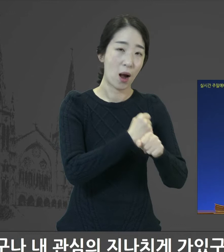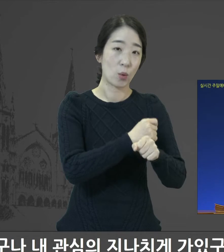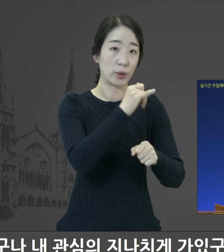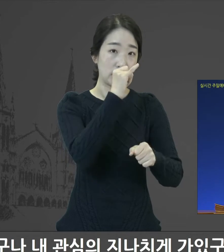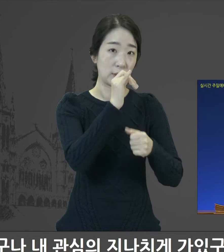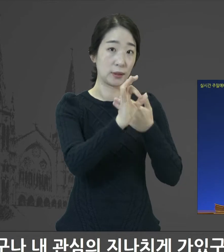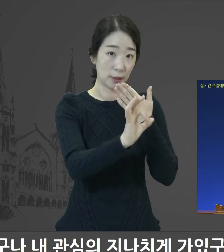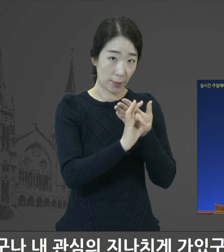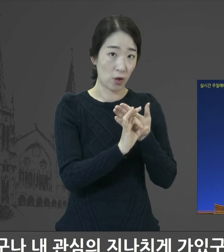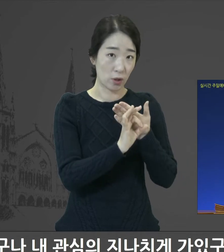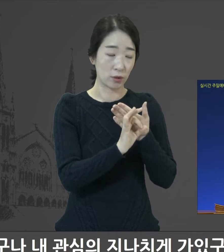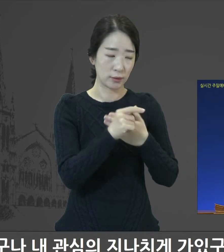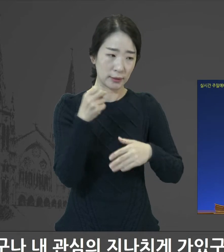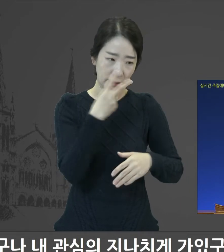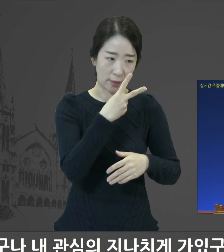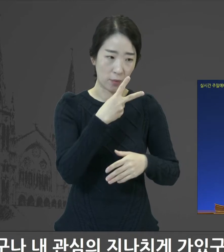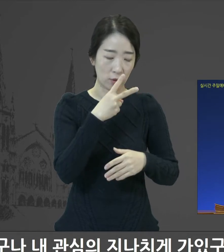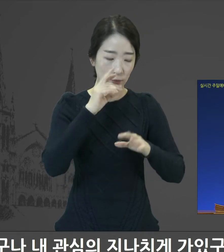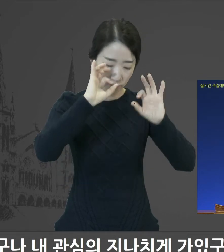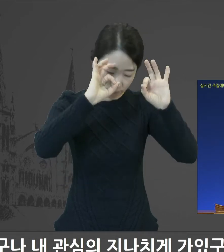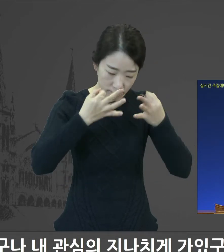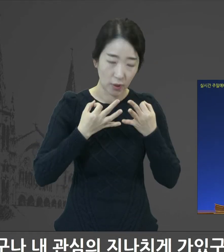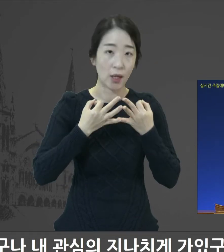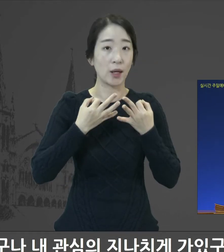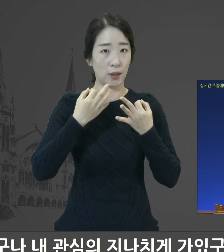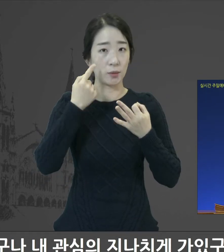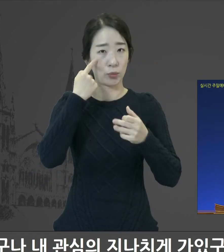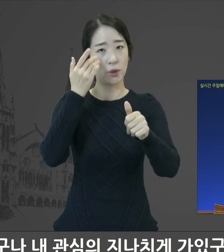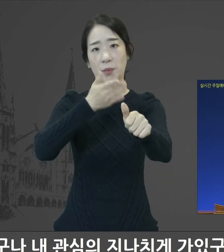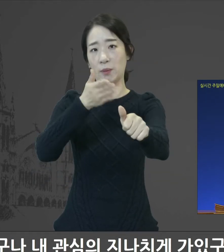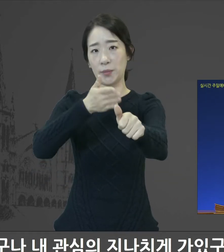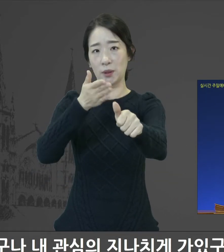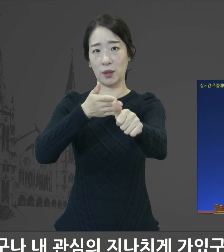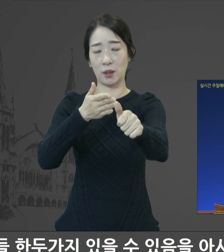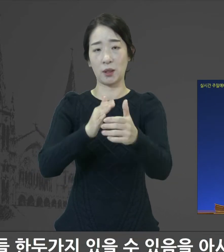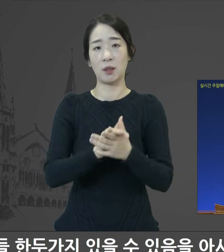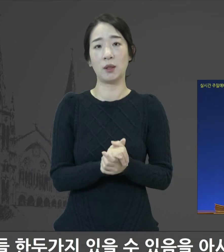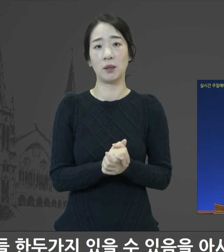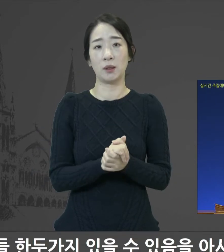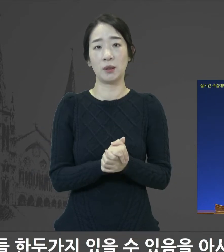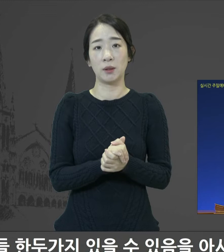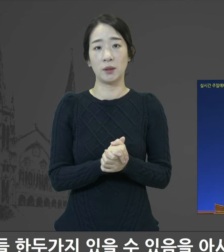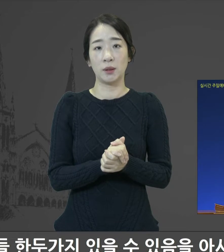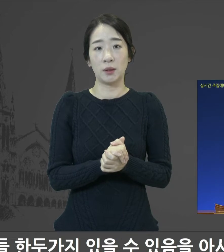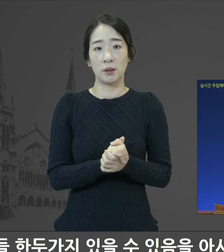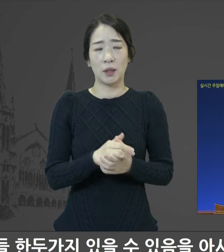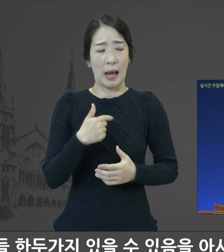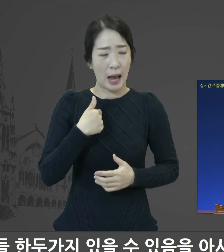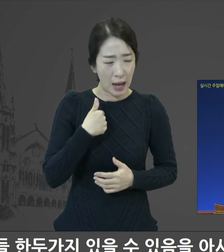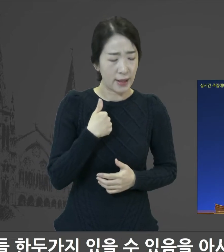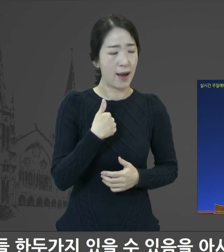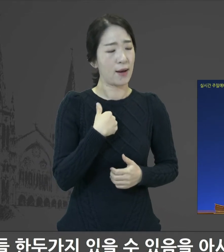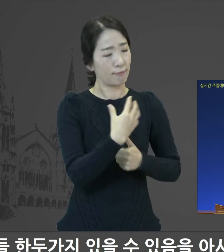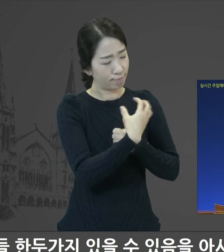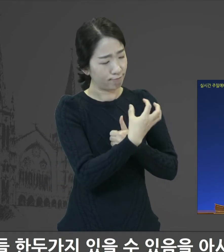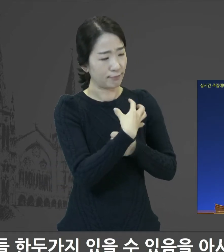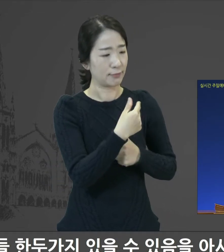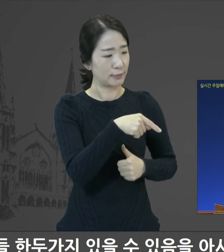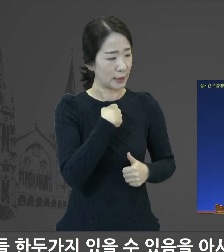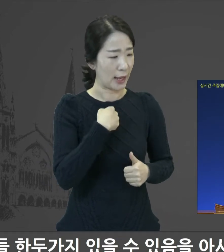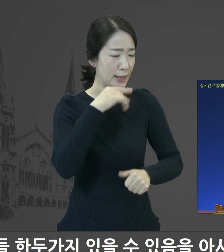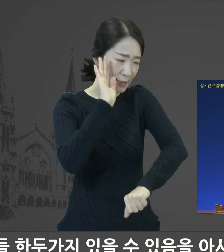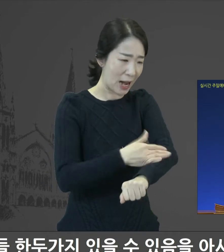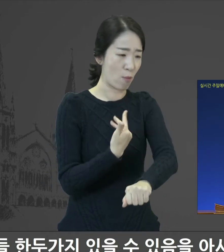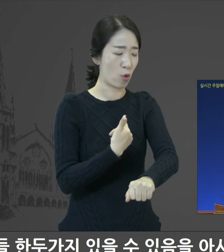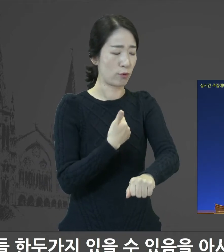있음을 아시기 바랍니다. 오늘 그런 것들이 드러난다면 이렇게 하십시오. 책망해야 된다. 도리어 책망하라